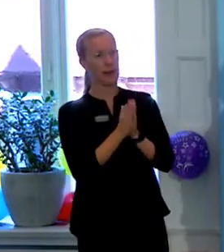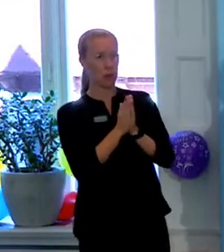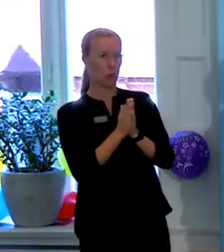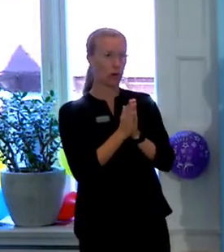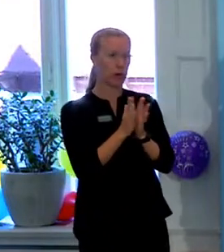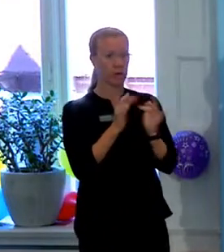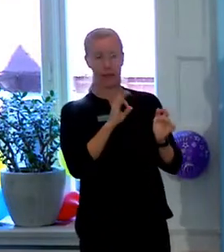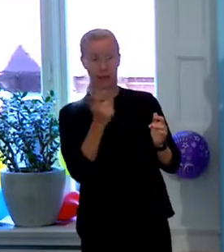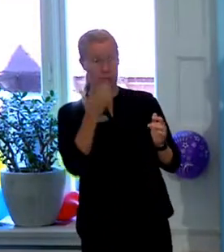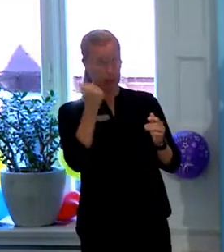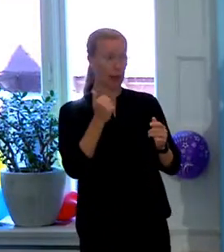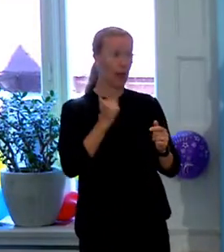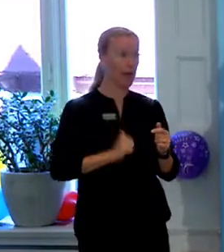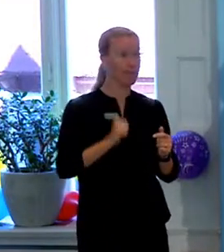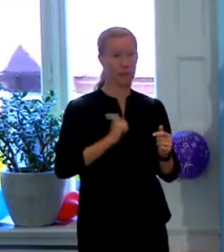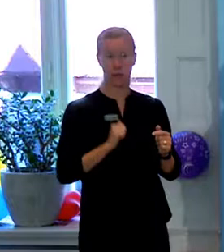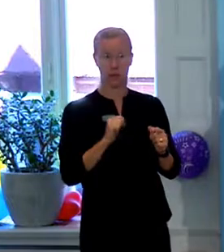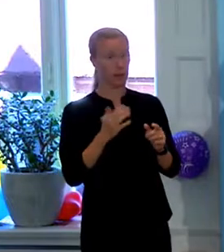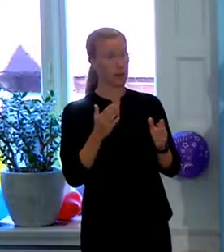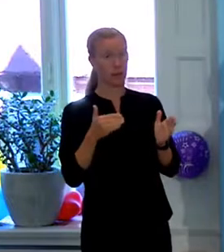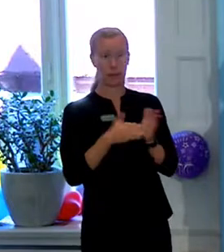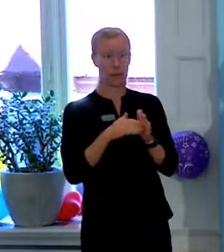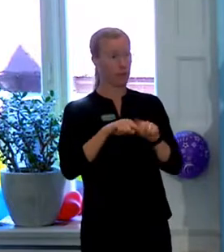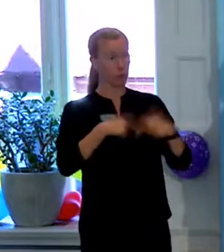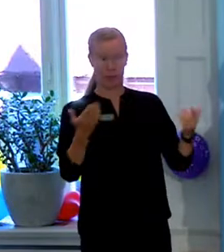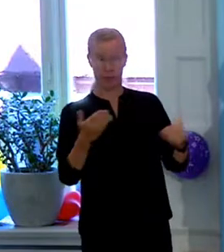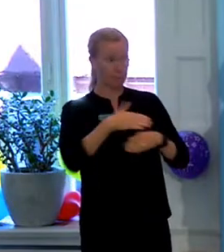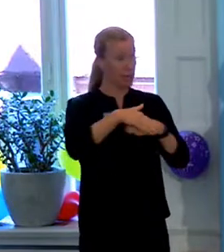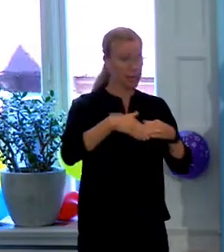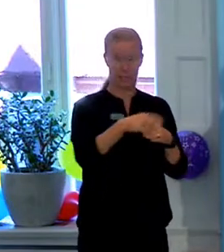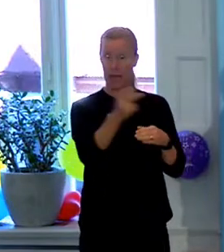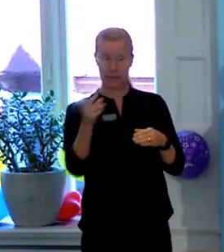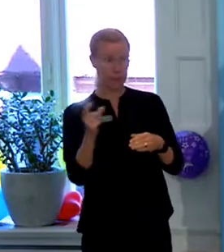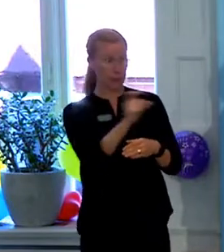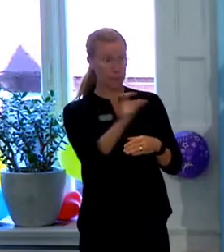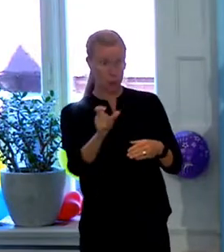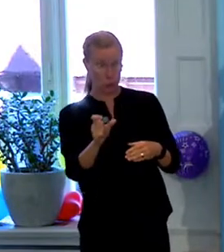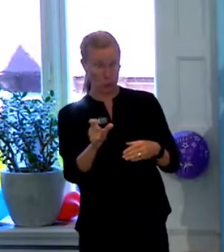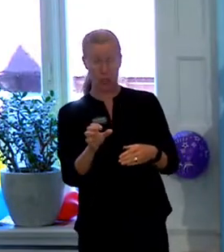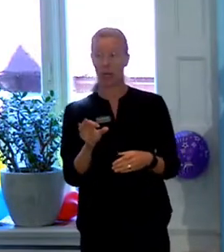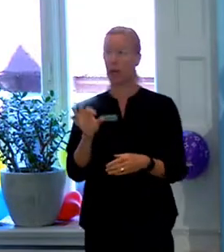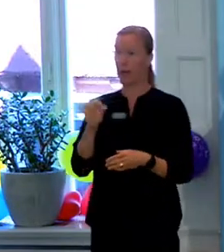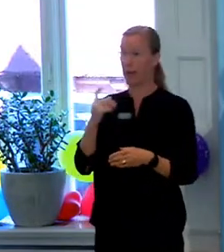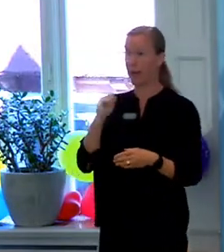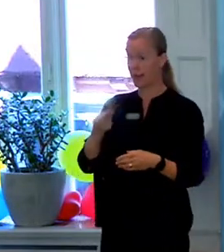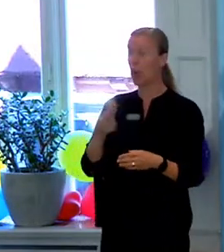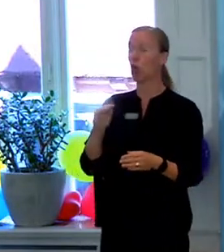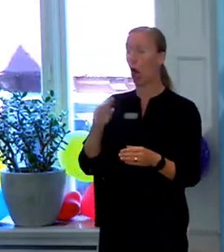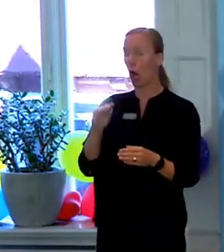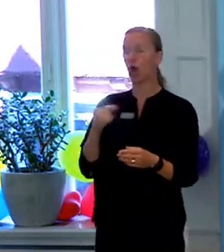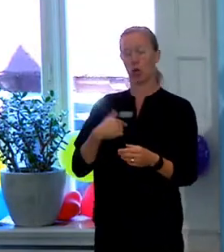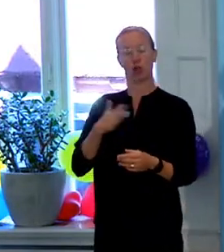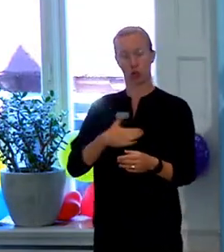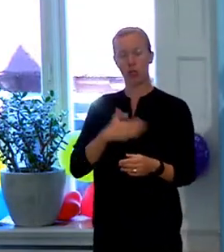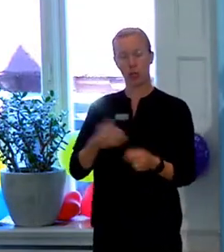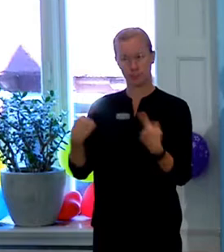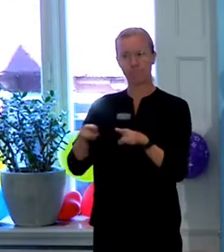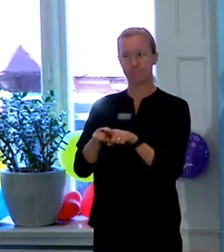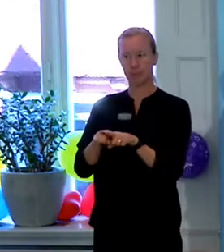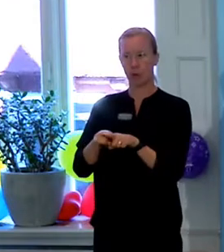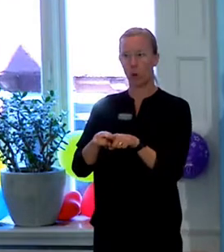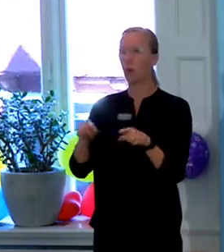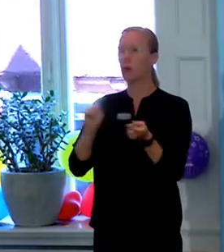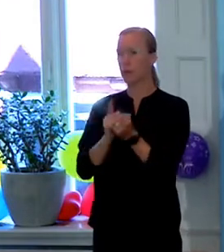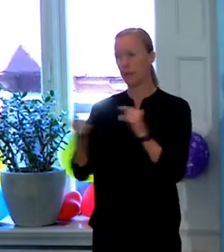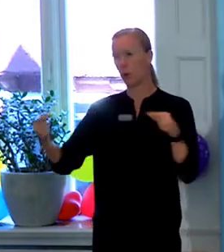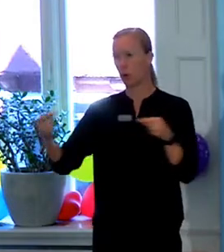vad som helst? Till exempel att begränsa andra frihet? Ja. Helene? Ja, jag tycker verkligen det. Och där krockar ju